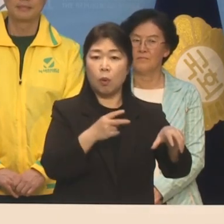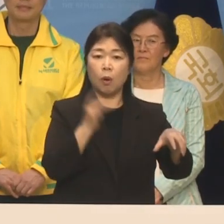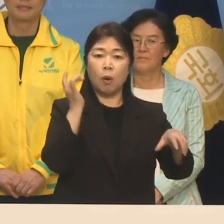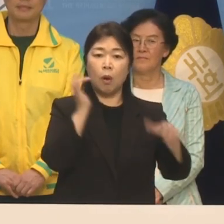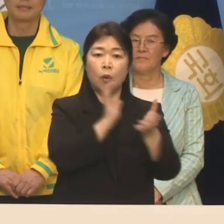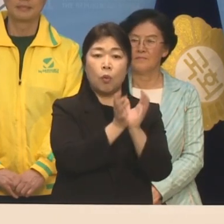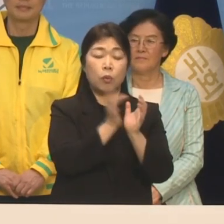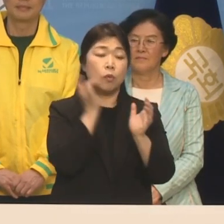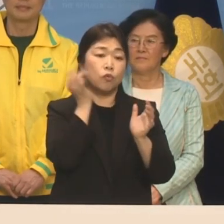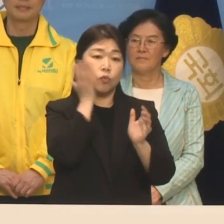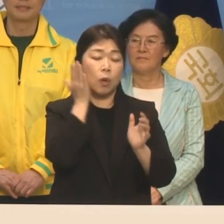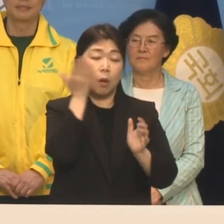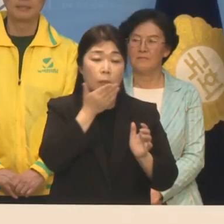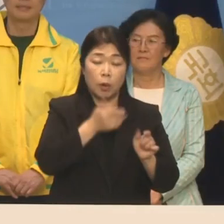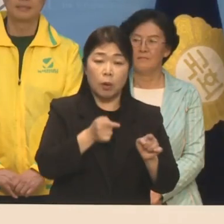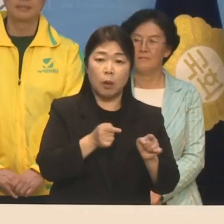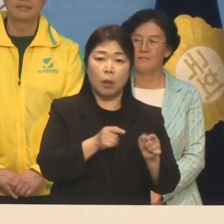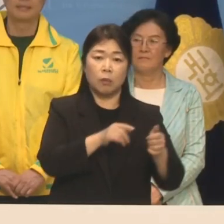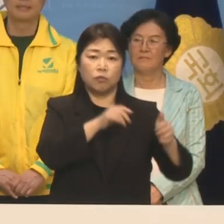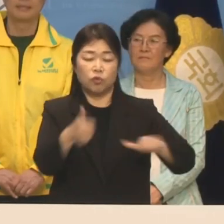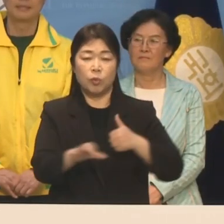없어지면 인류는 5년 안에